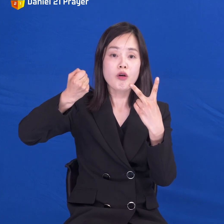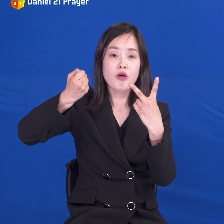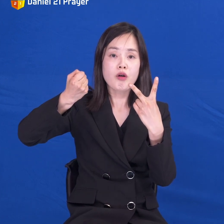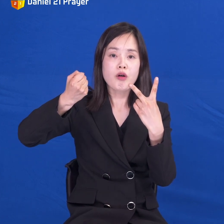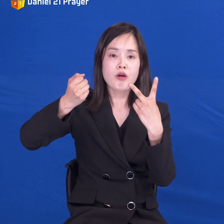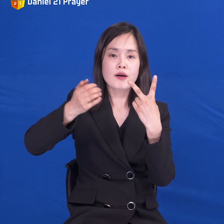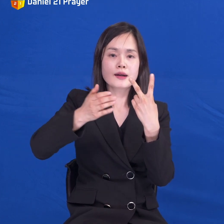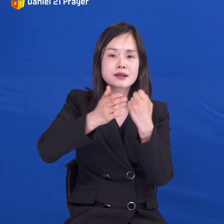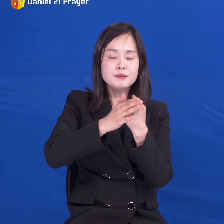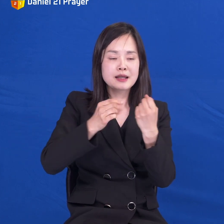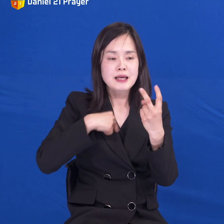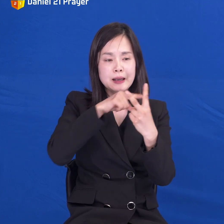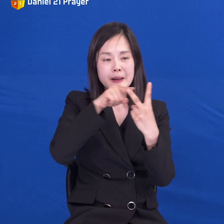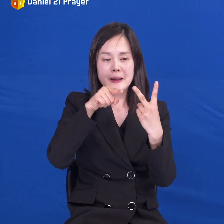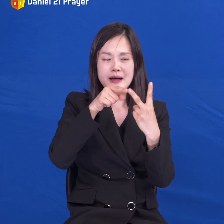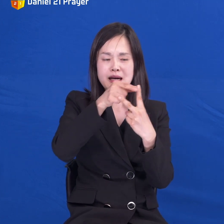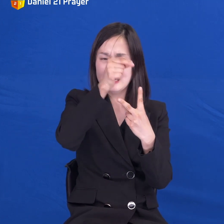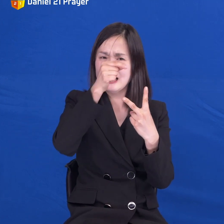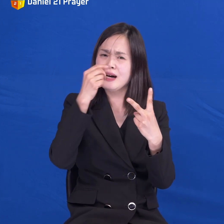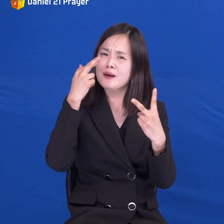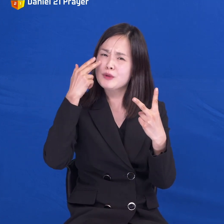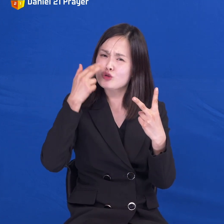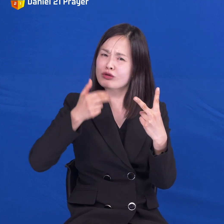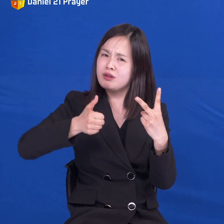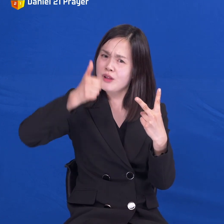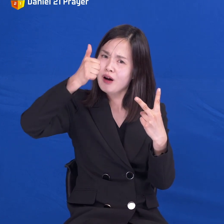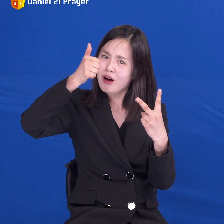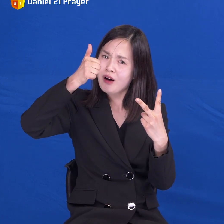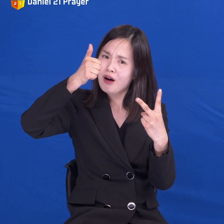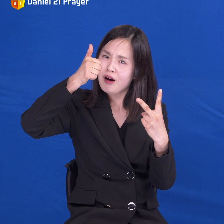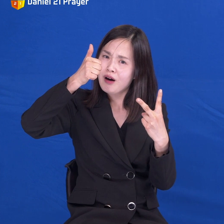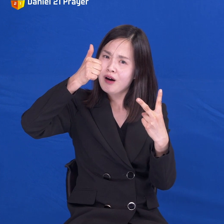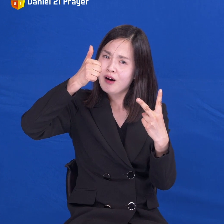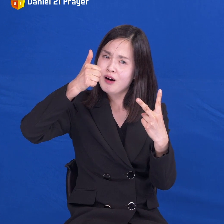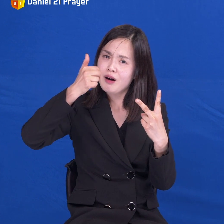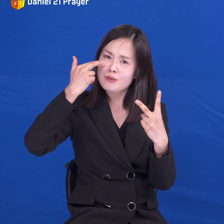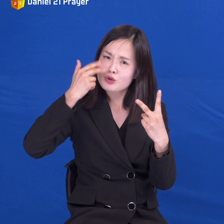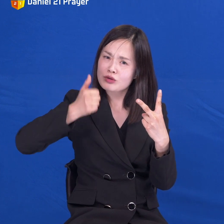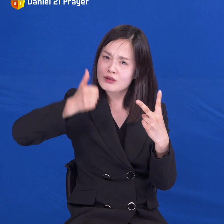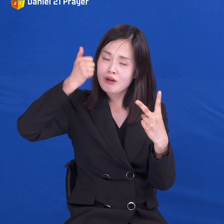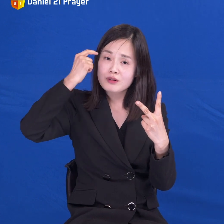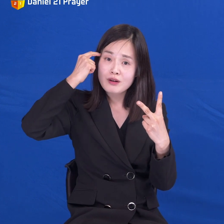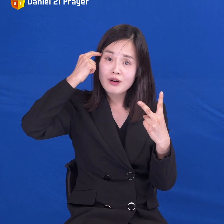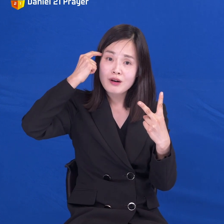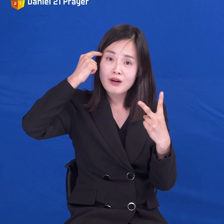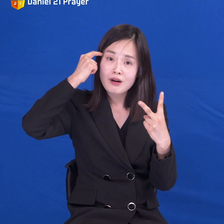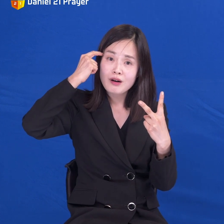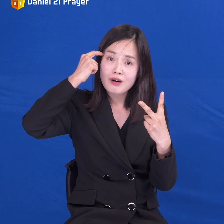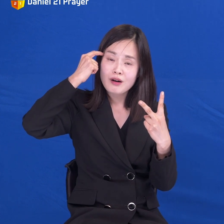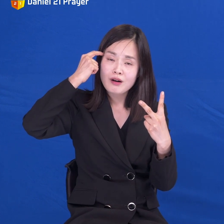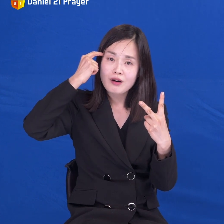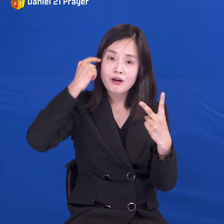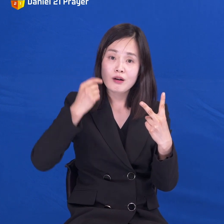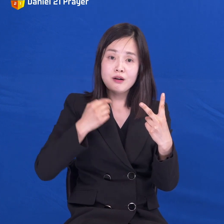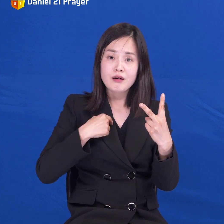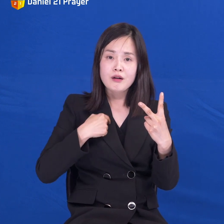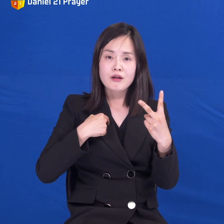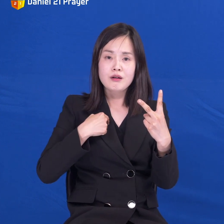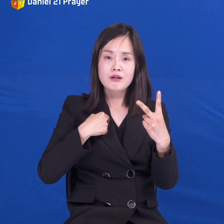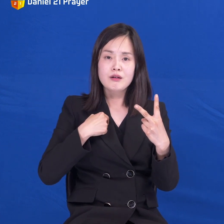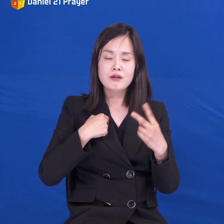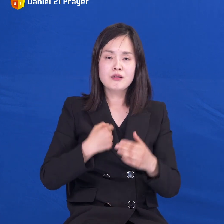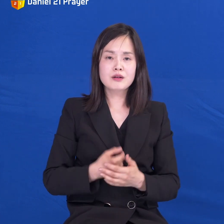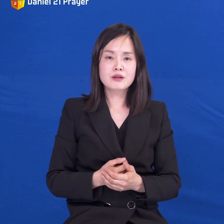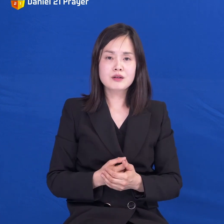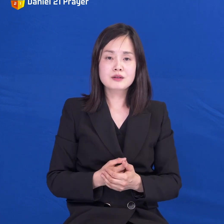하나 부러지면 어때? 예배가 중요하지. 이래 갔는데 다리 부러지고 의사